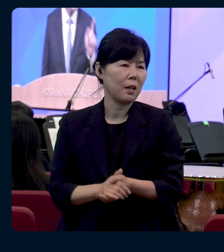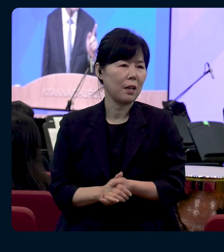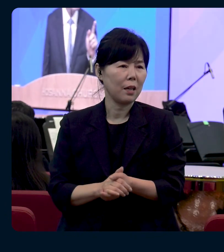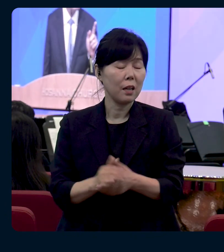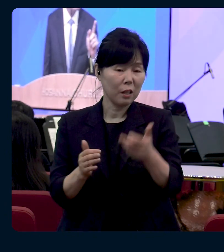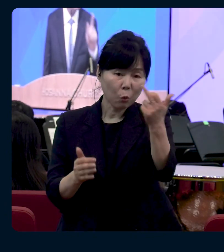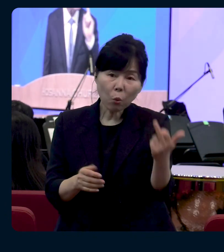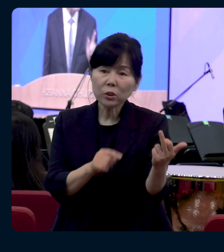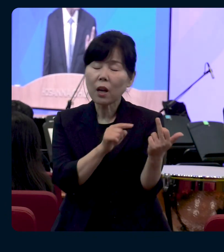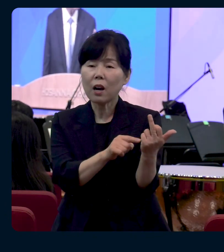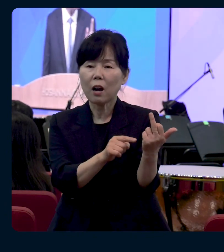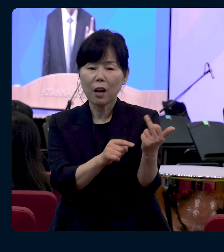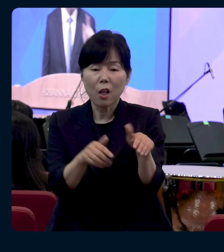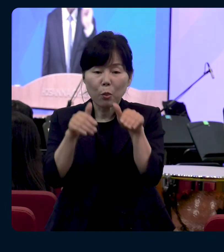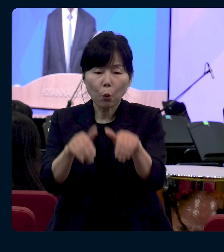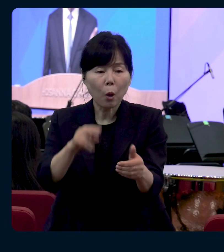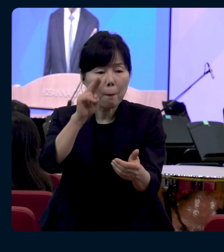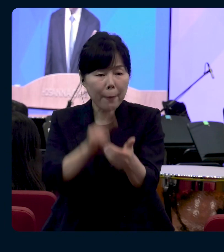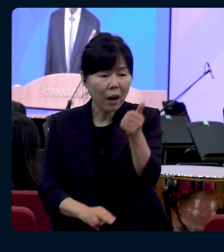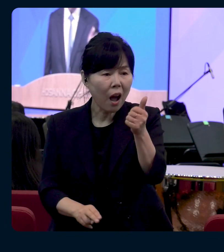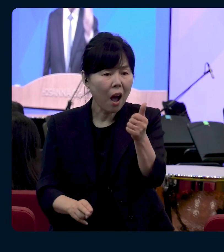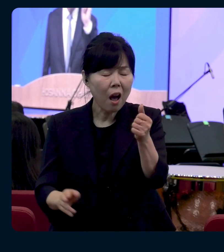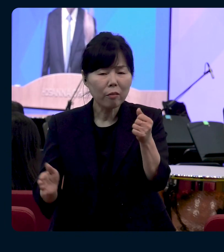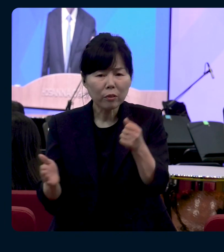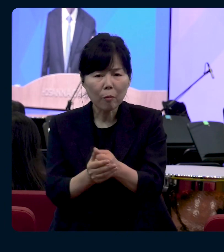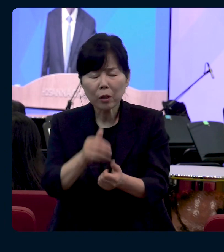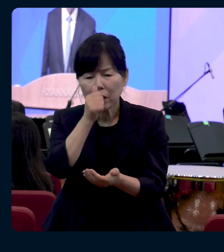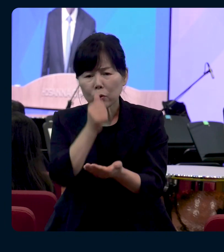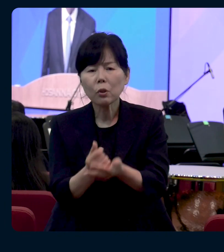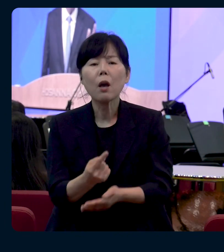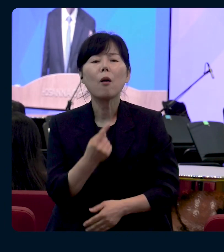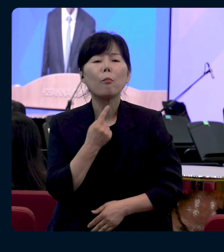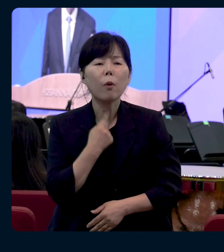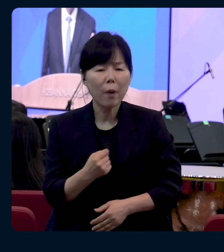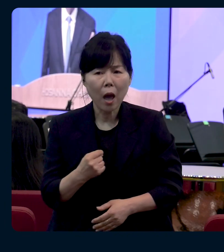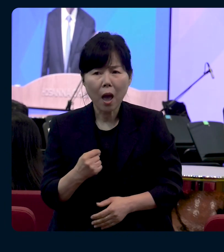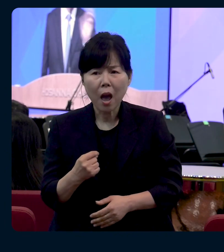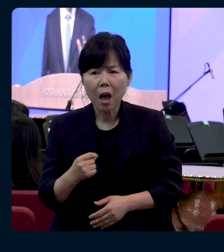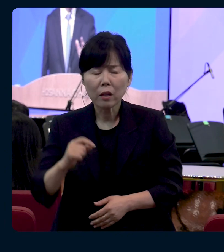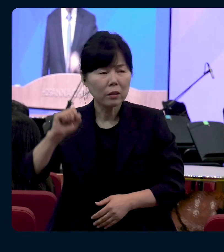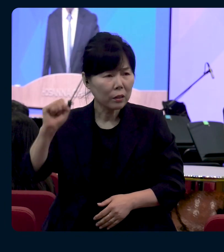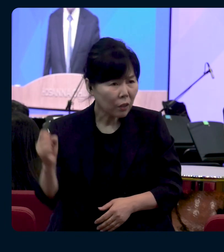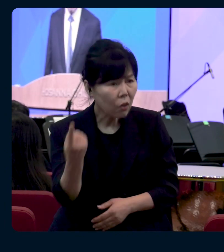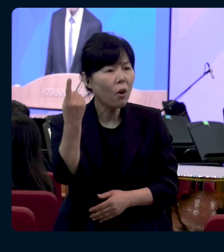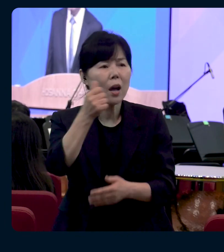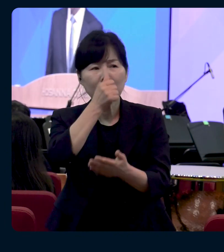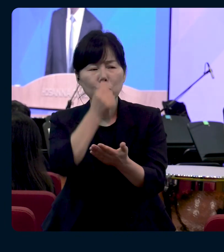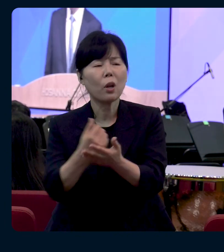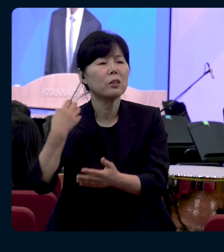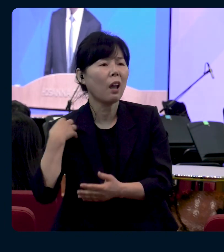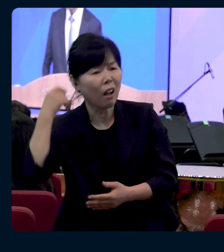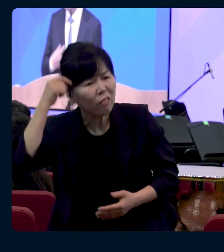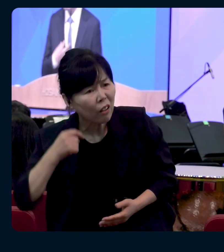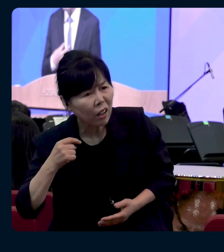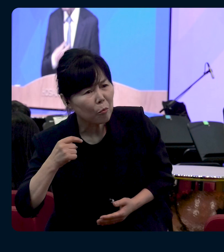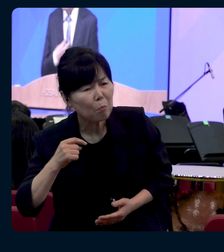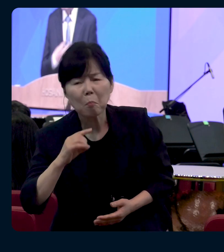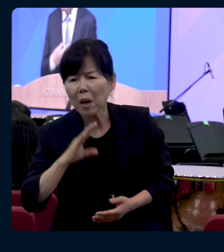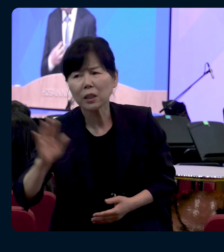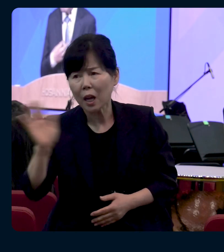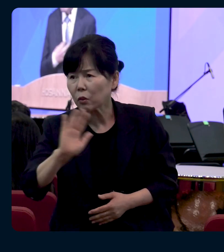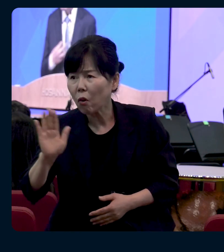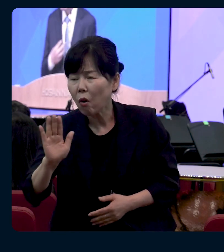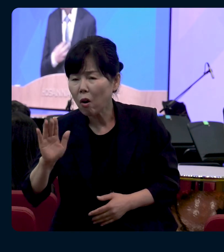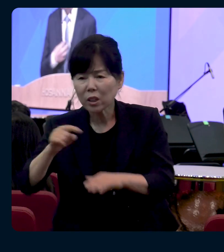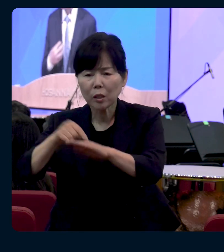단지 동생을 노예로 팔았다는 그 범죄로부터 오는 그런 죄책감 정도가 아니에요. 예, 그들